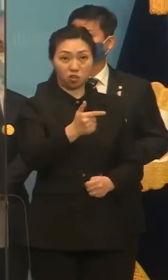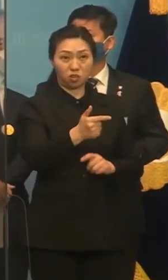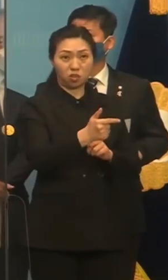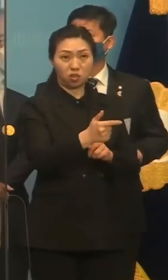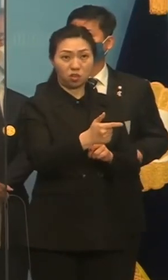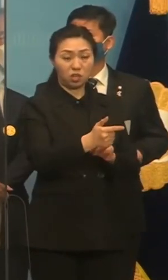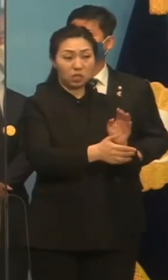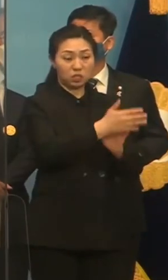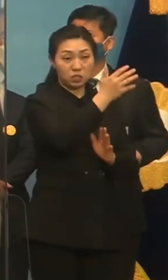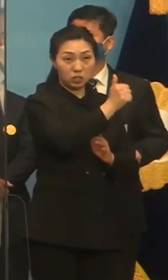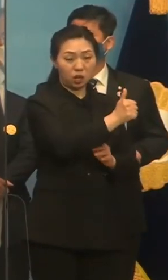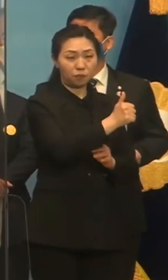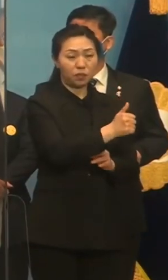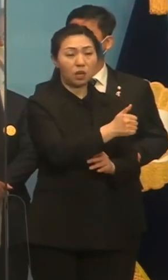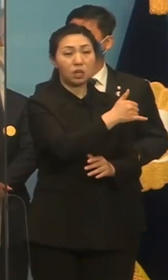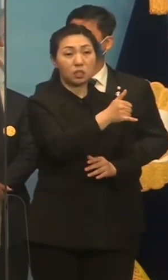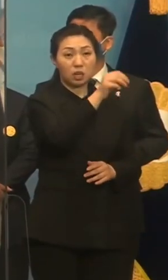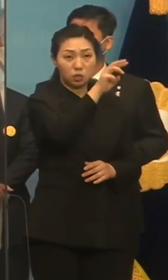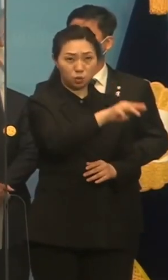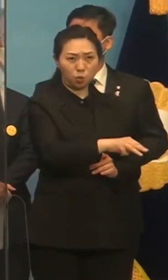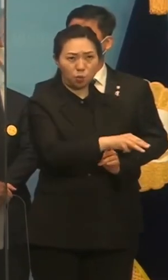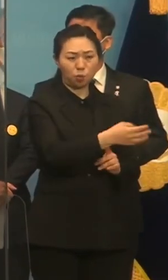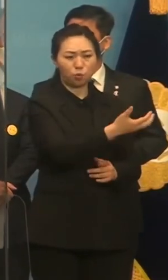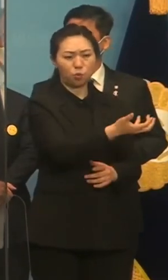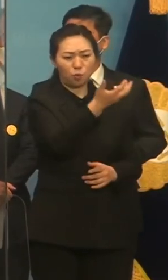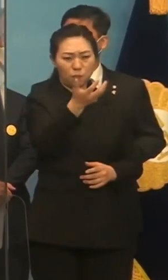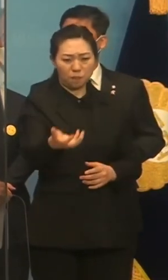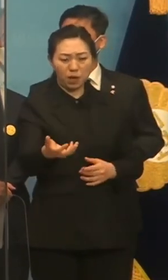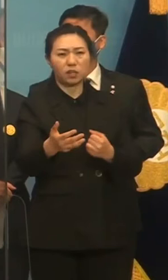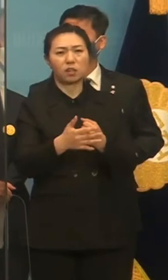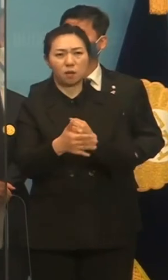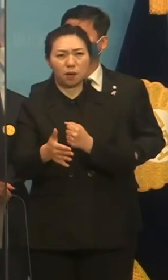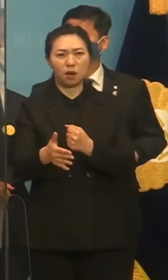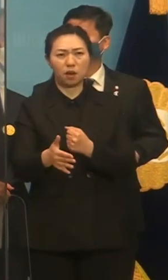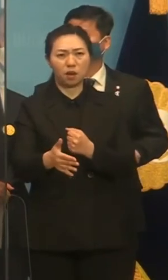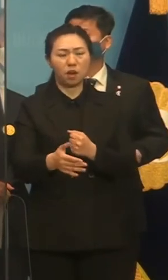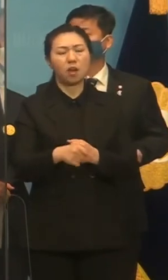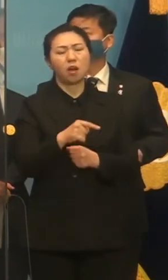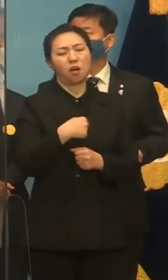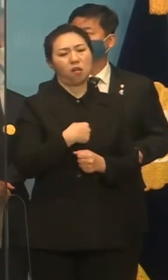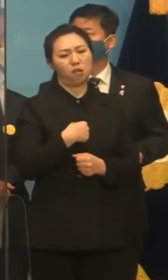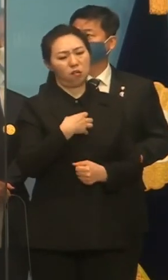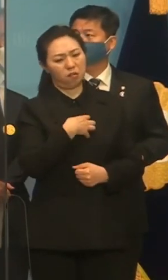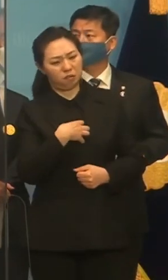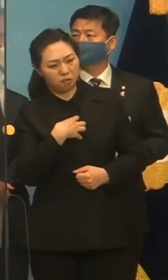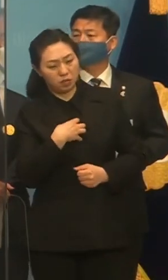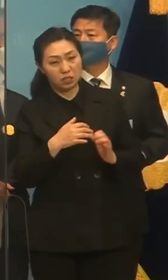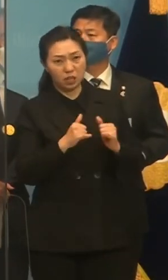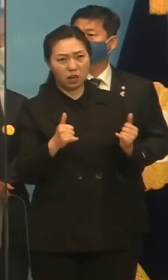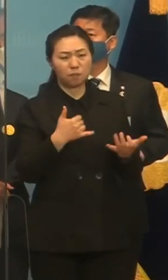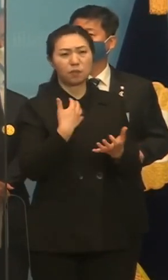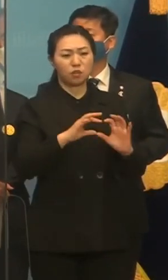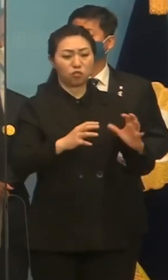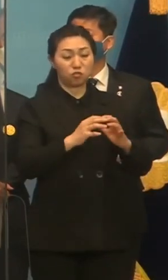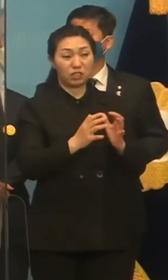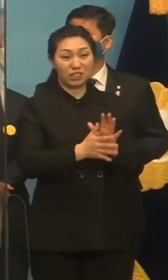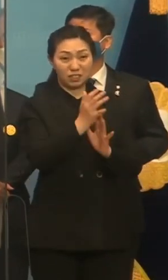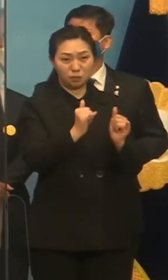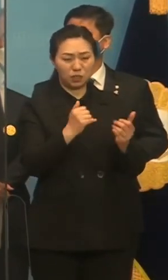수록 되어 가니까 임무가 전원을 것은 곤경에서 조금 전에 인사을 유치를 갈아 시키겠습니다